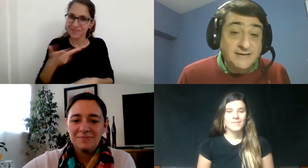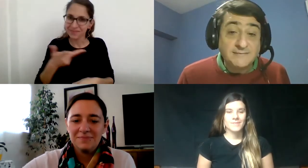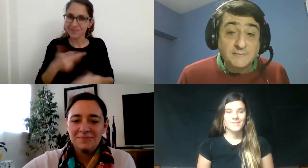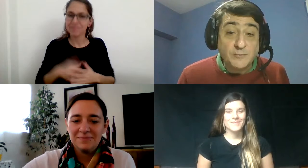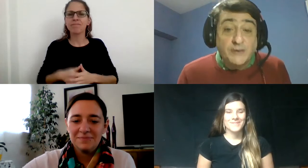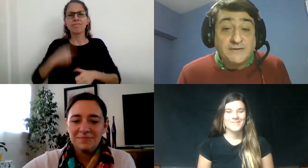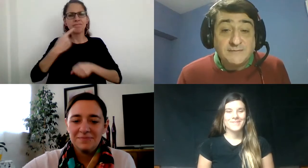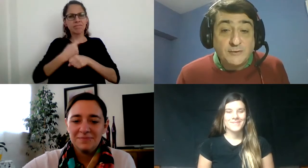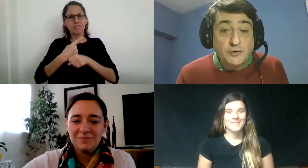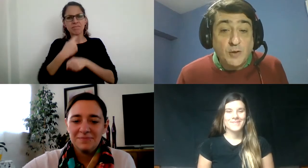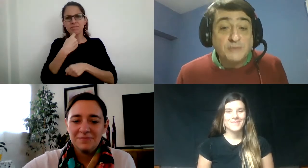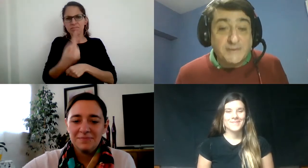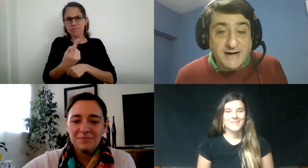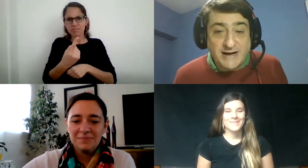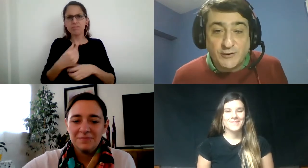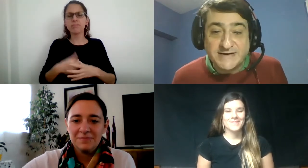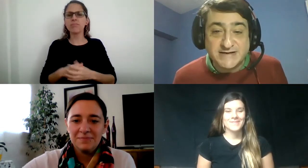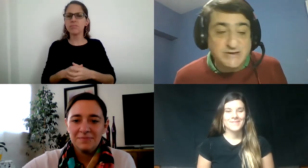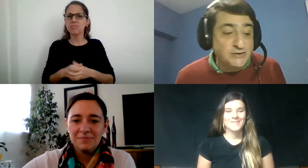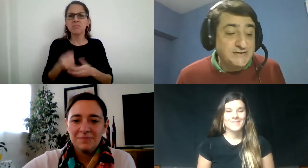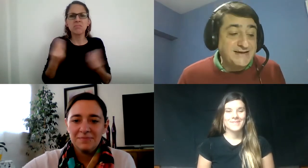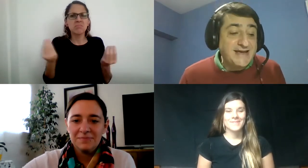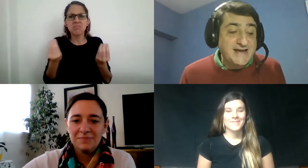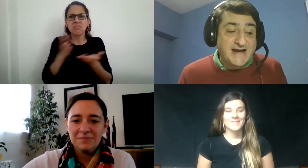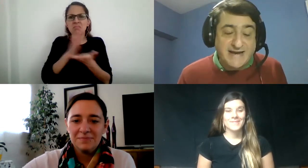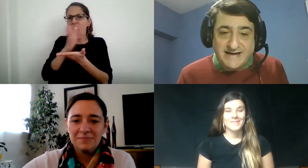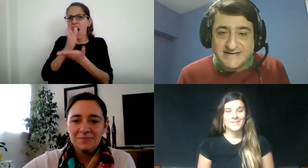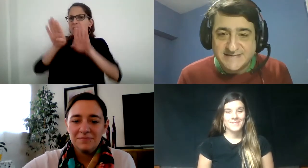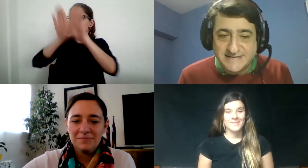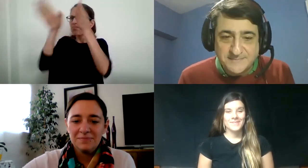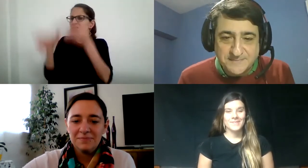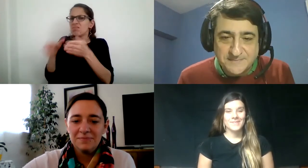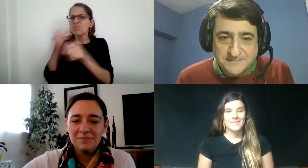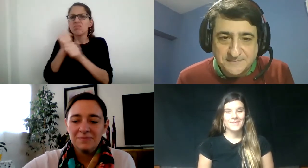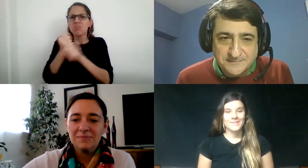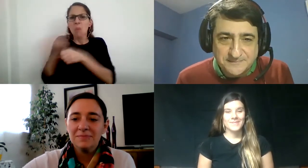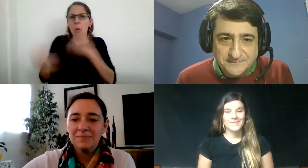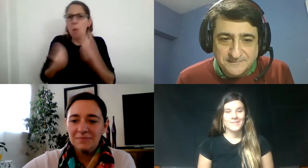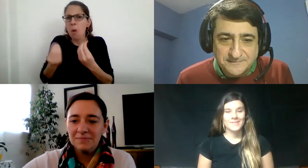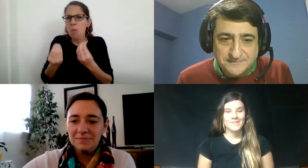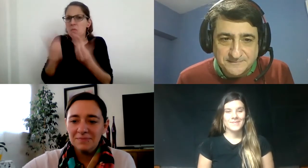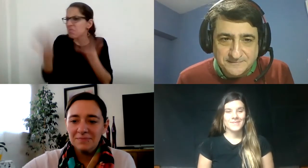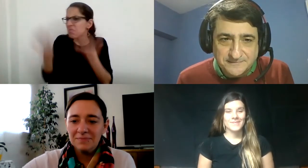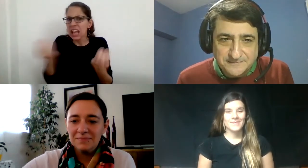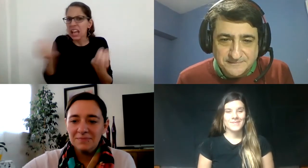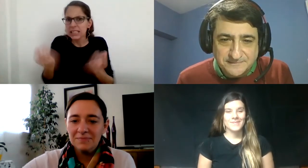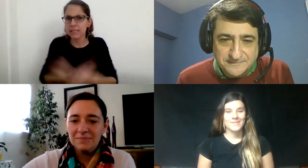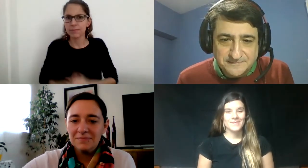es, bueno, ¿cómo trabaja la organización? ¿Qué es Canales?